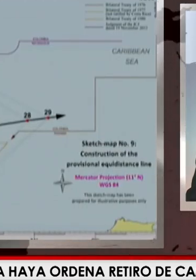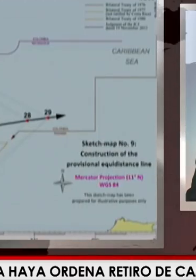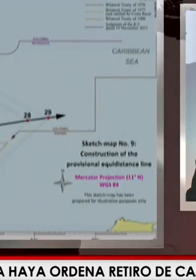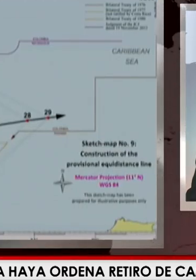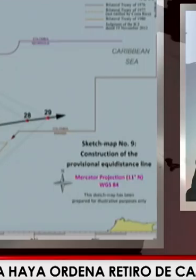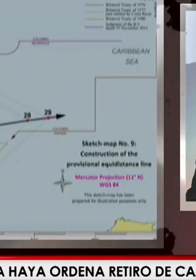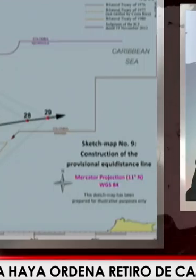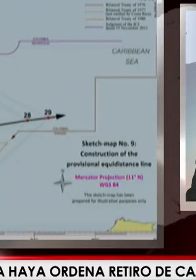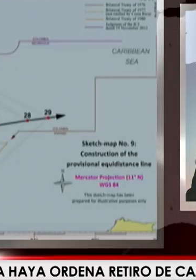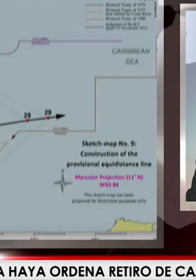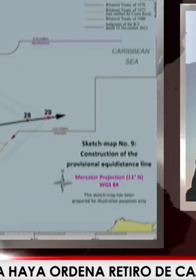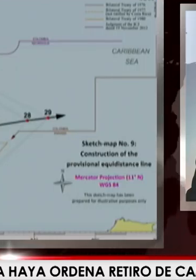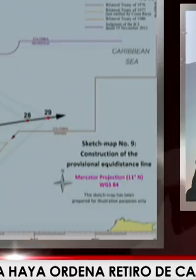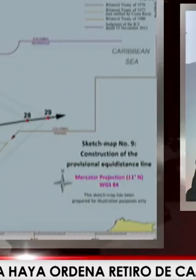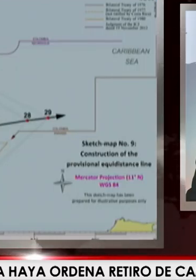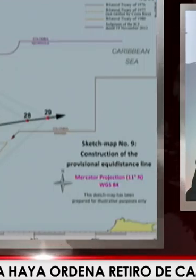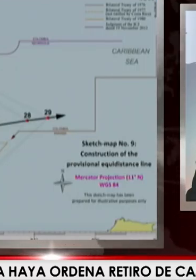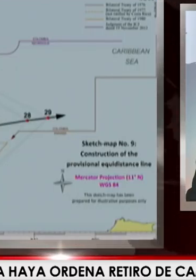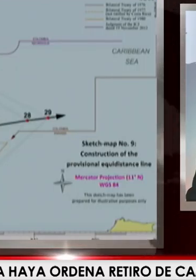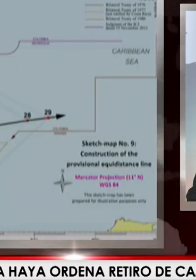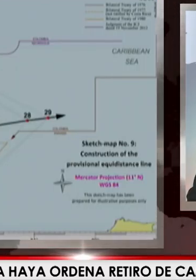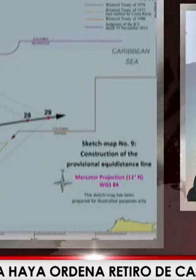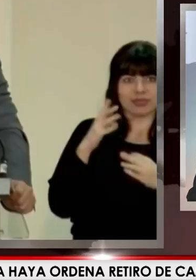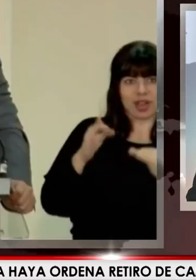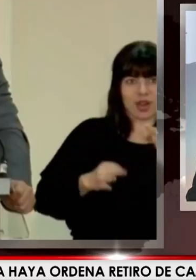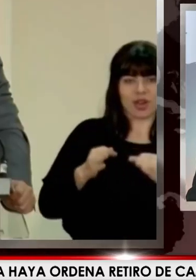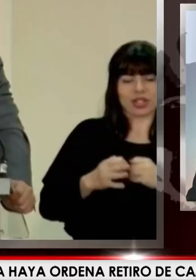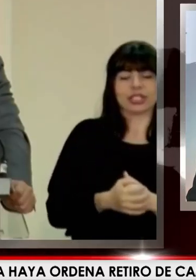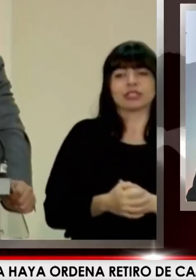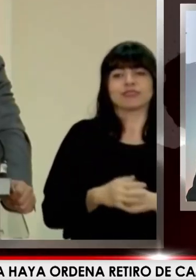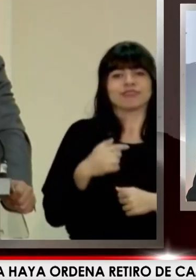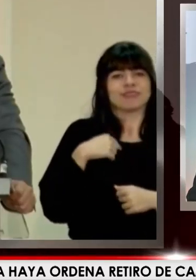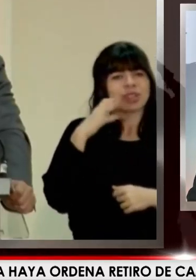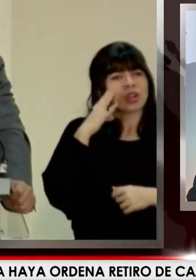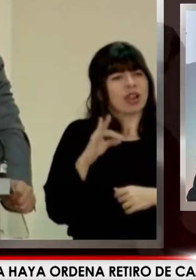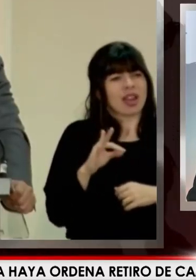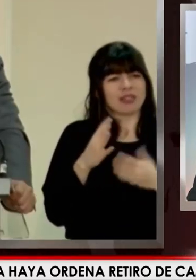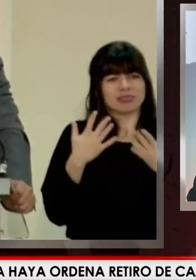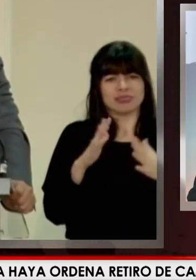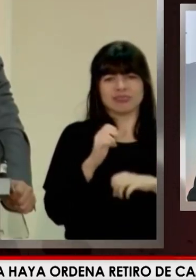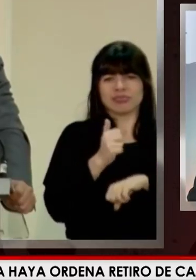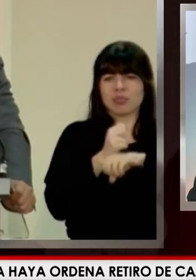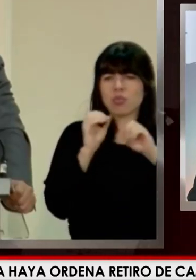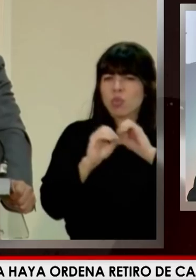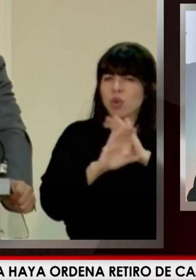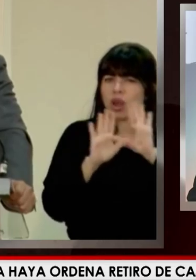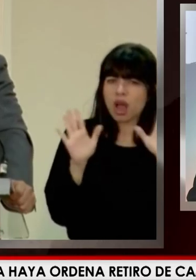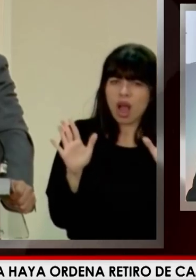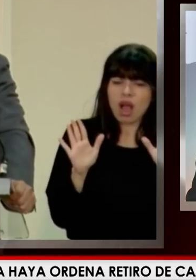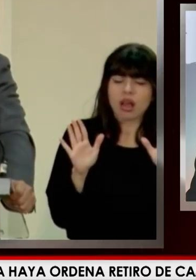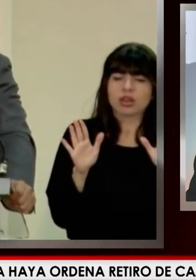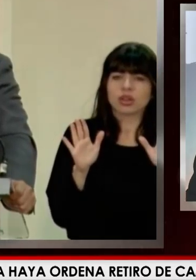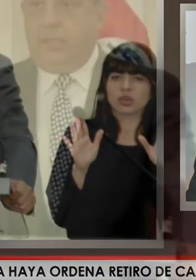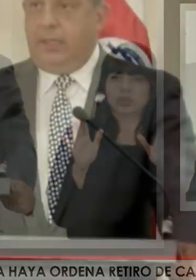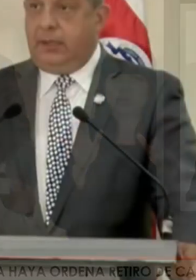Escuchemos lo que dijo el propio presidente Luis Guillermo Solís. Creo que queda absolutamente clara después de